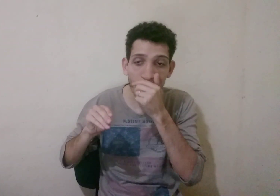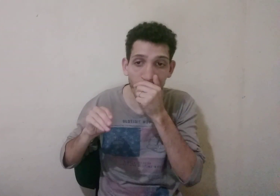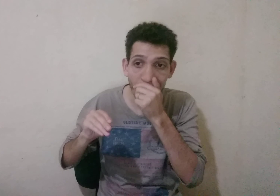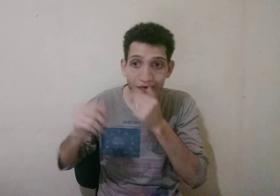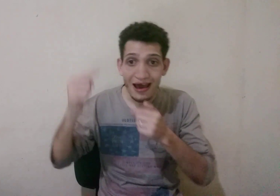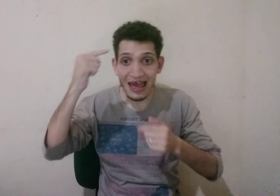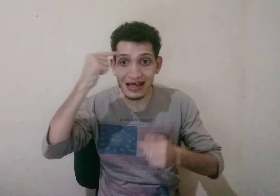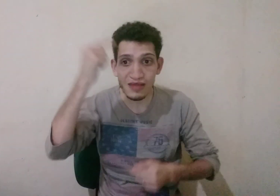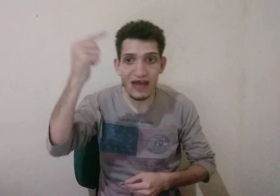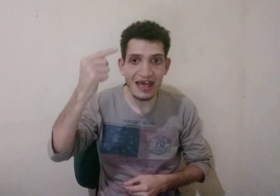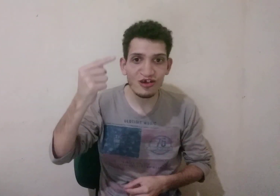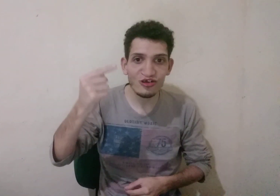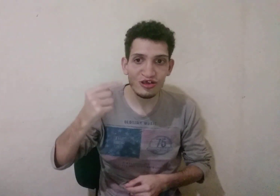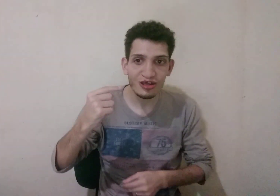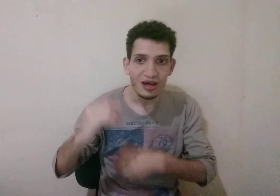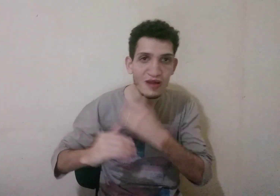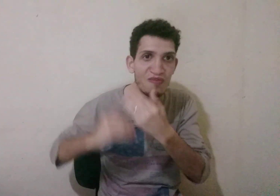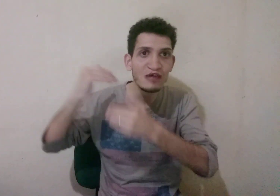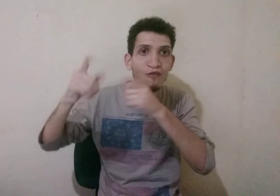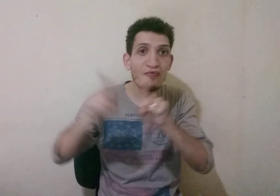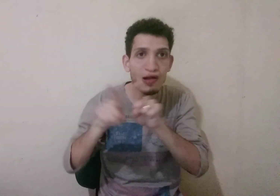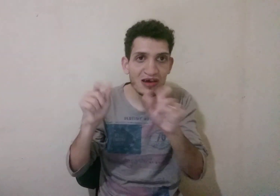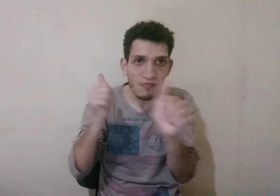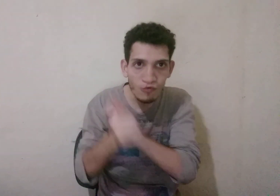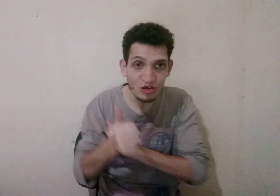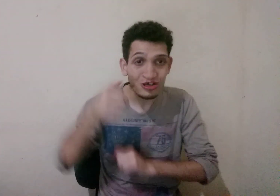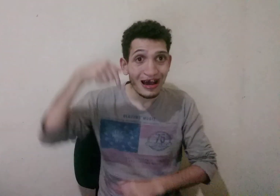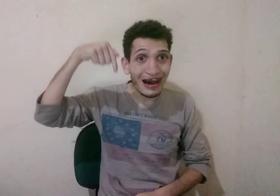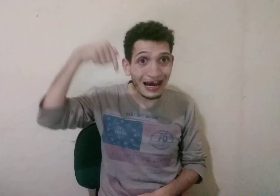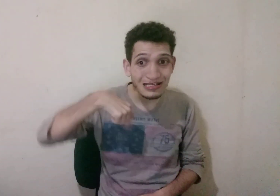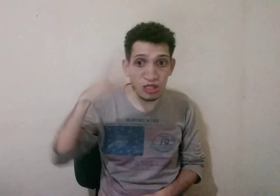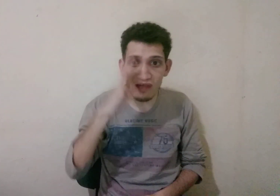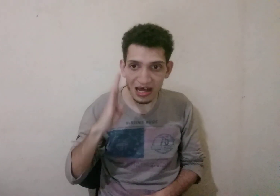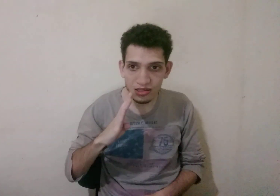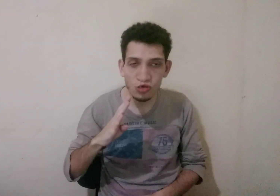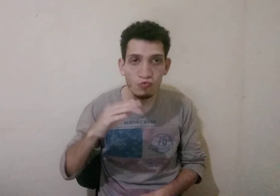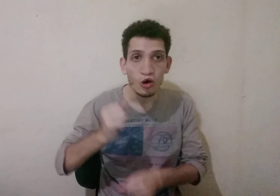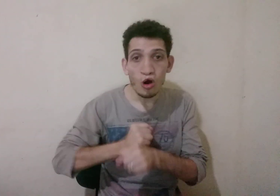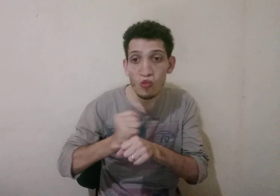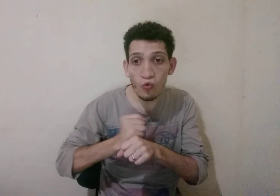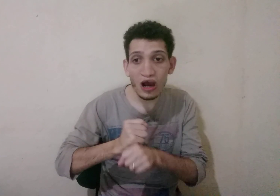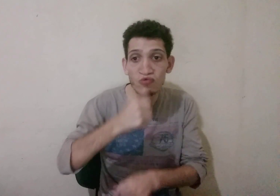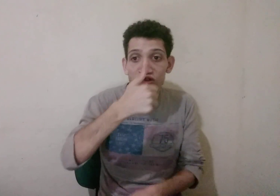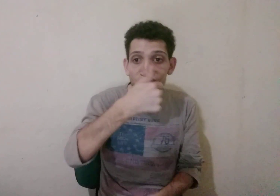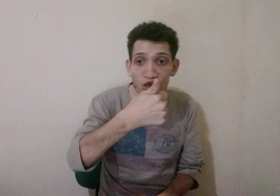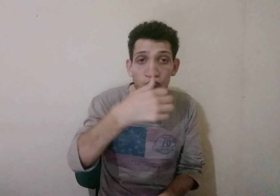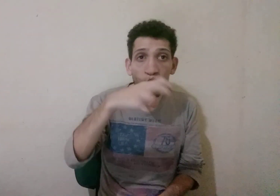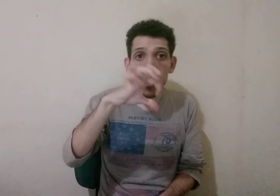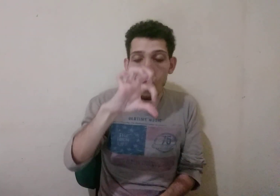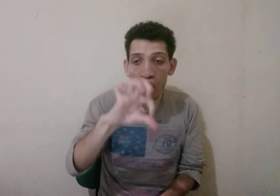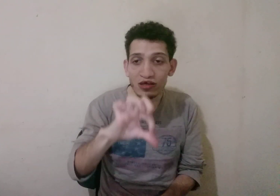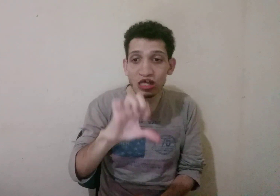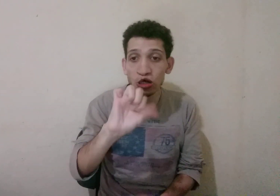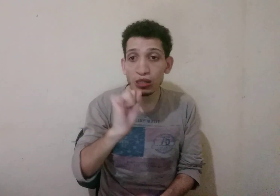essa ideia, e desenvolver também esportes. E no Brasil, no ano, em 1984,